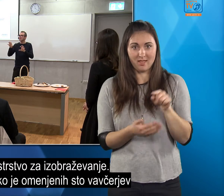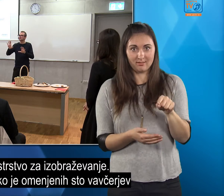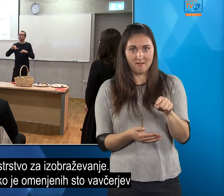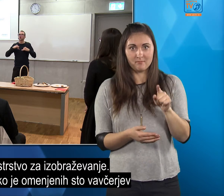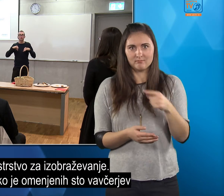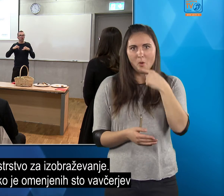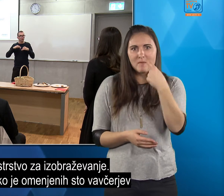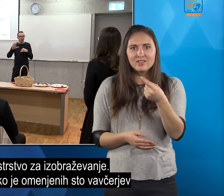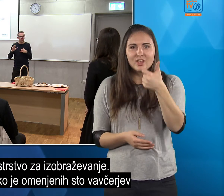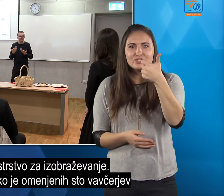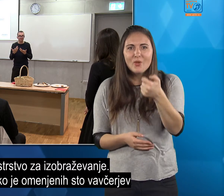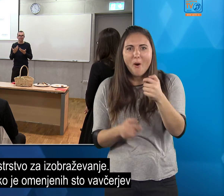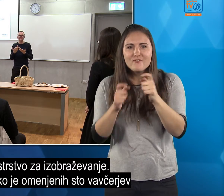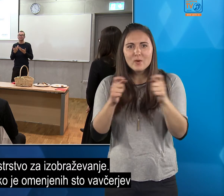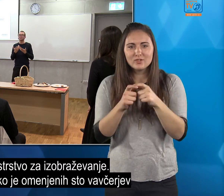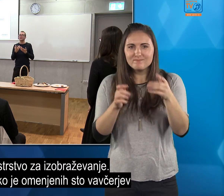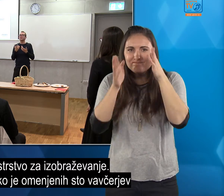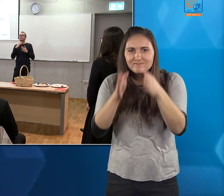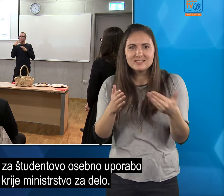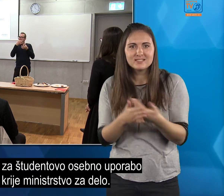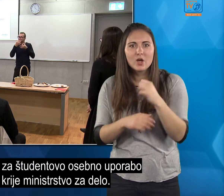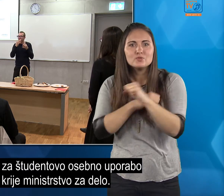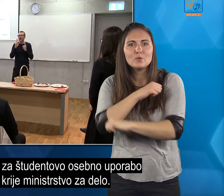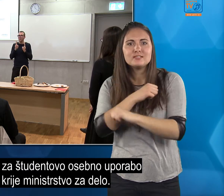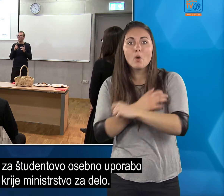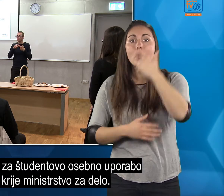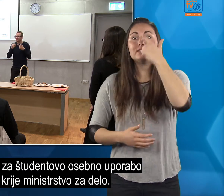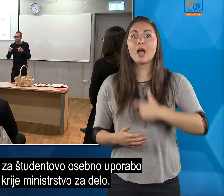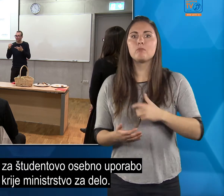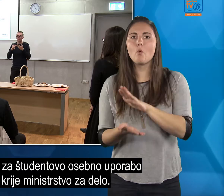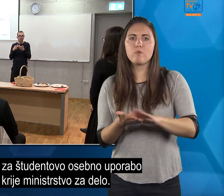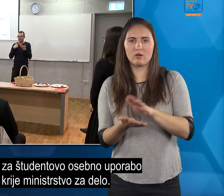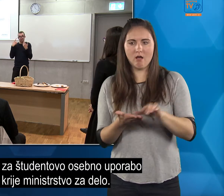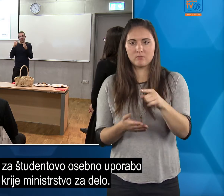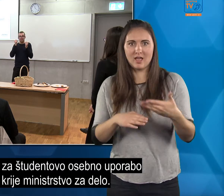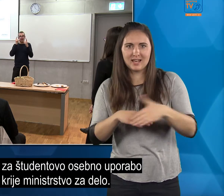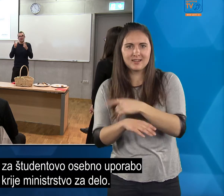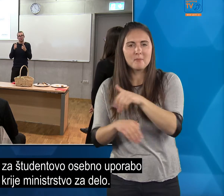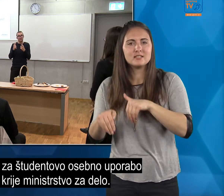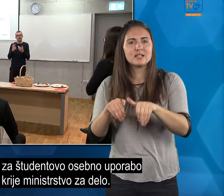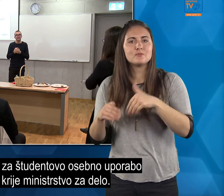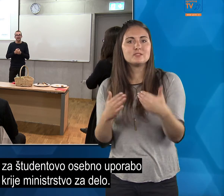Medtem ko je omenjenih 100 vavčerjev namenjenih za študentovo osebno rabo in jih krije ministrstvo za delo.